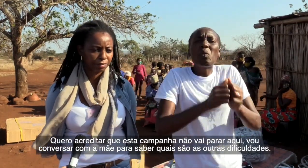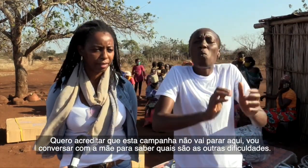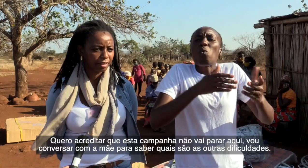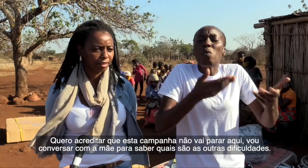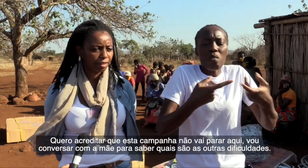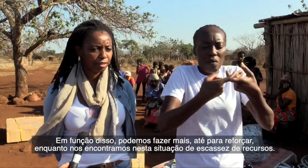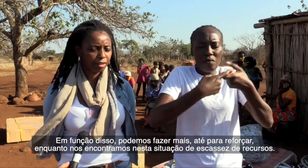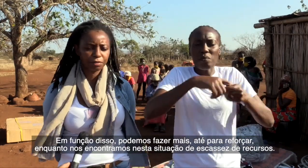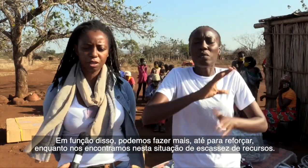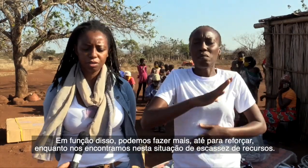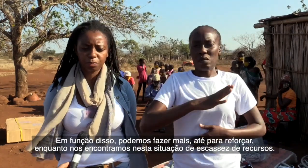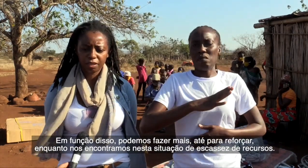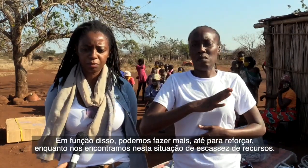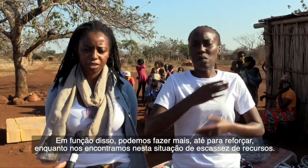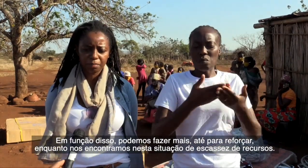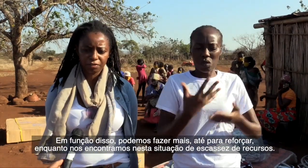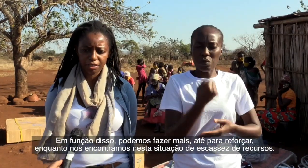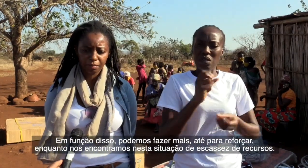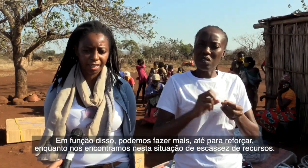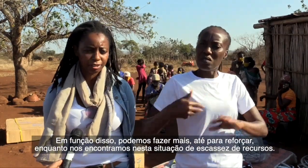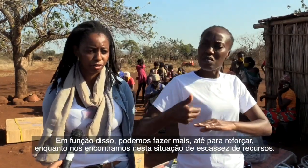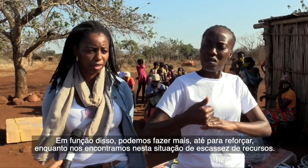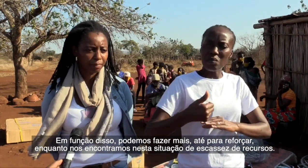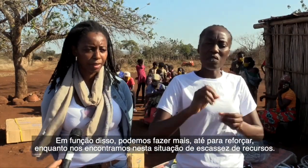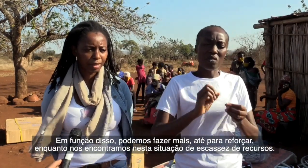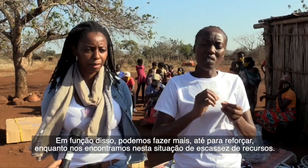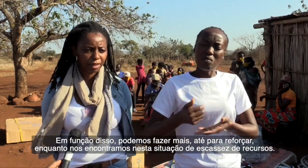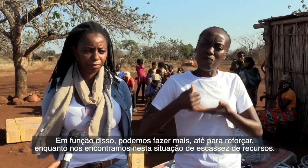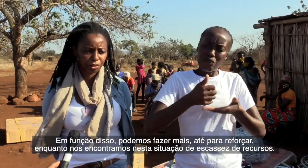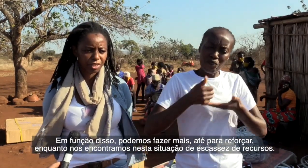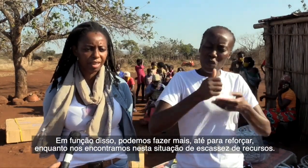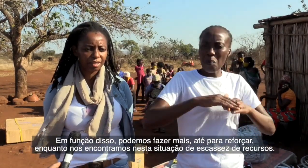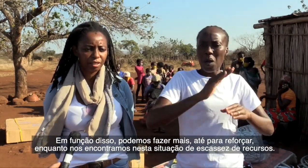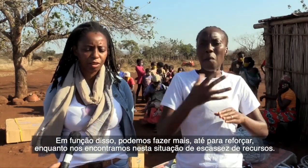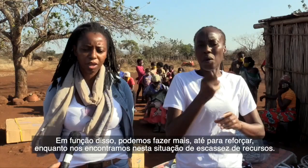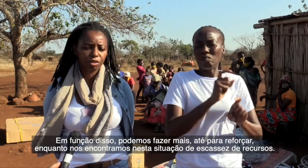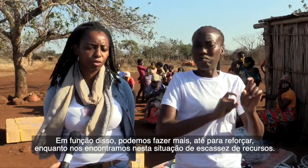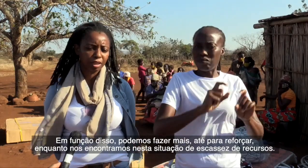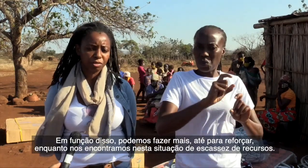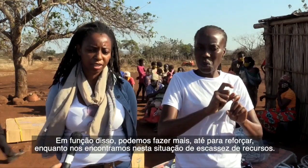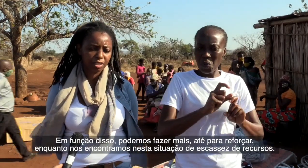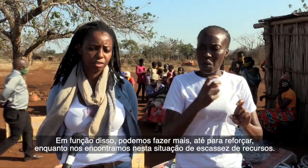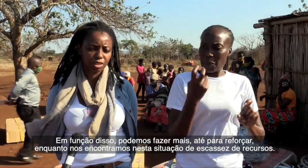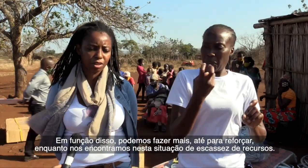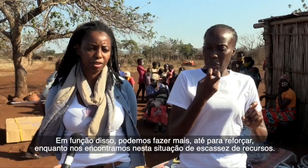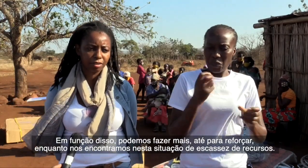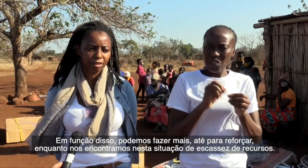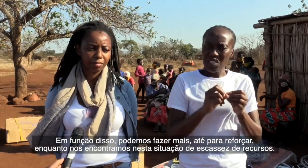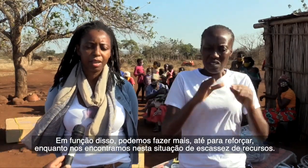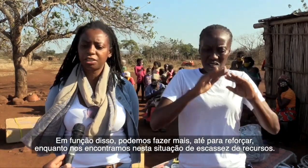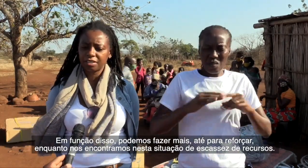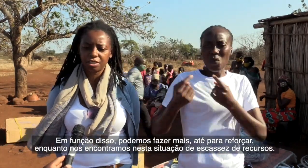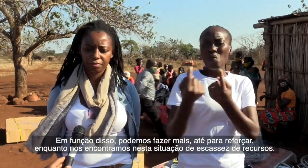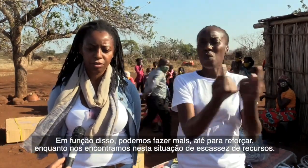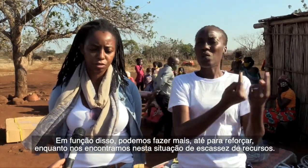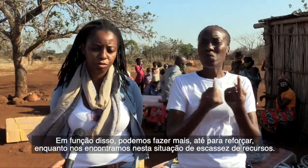família enfrenta, e em função disso podemos sempre fazer mais, não é? Até para reforçar, enquanto encontramos nesta situação em que